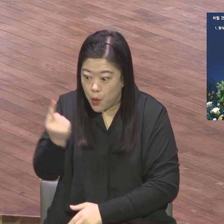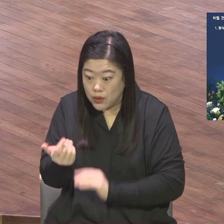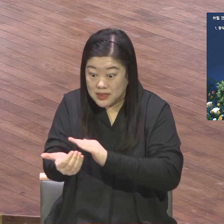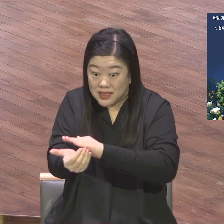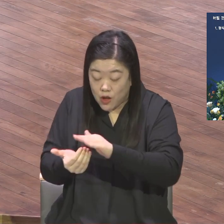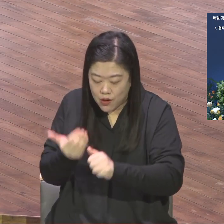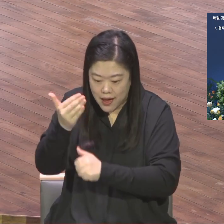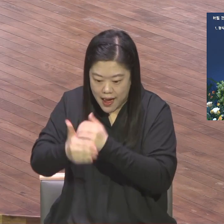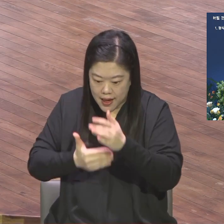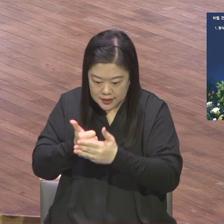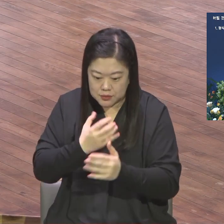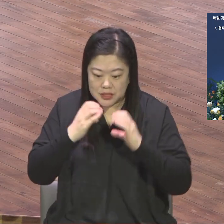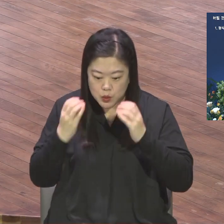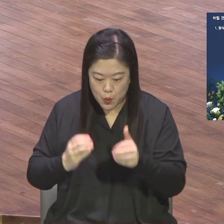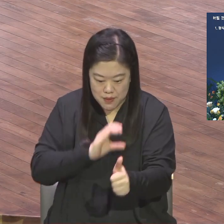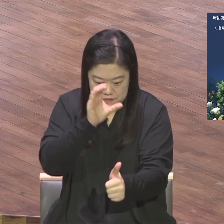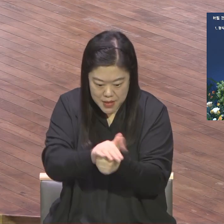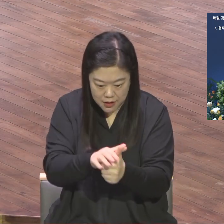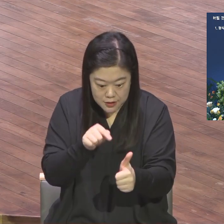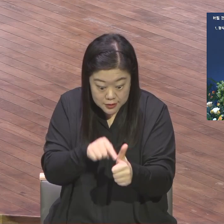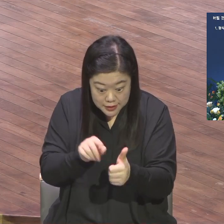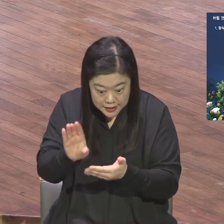보내신 사람이요.